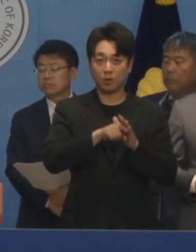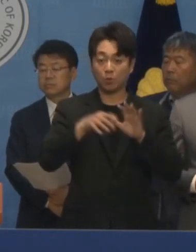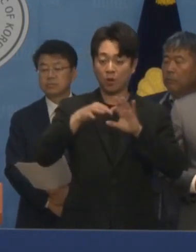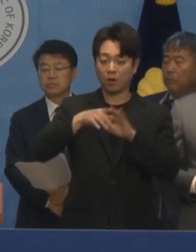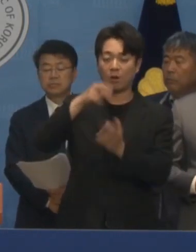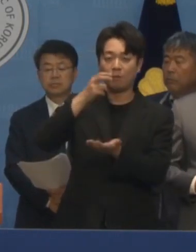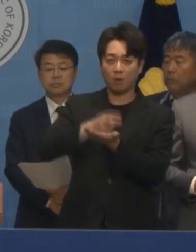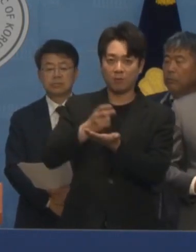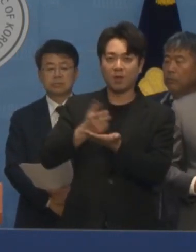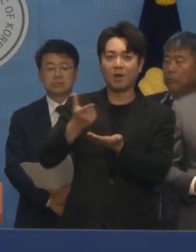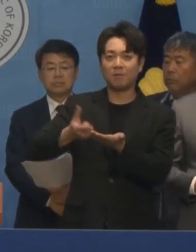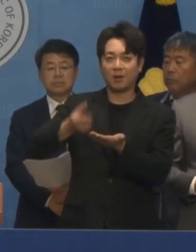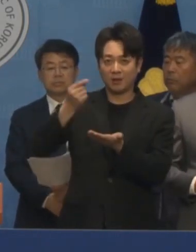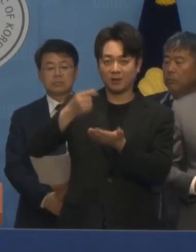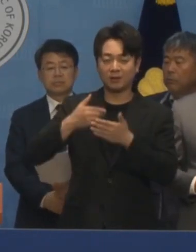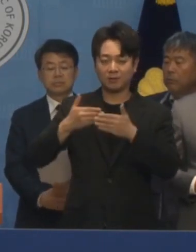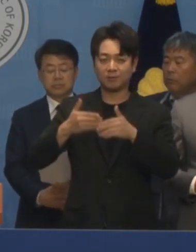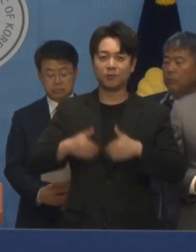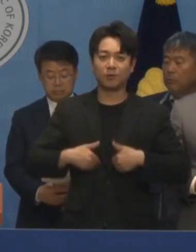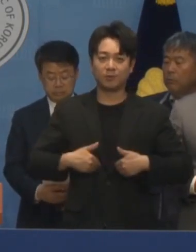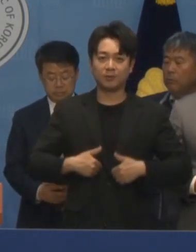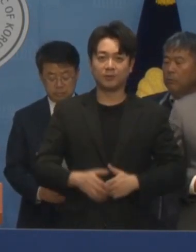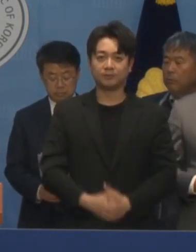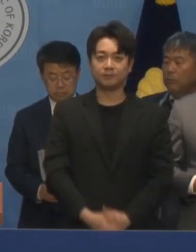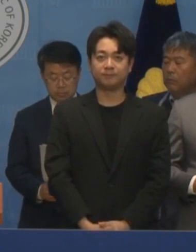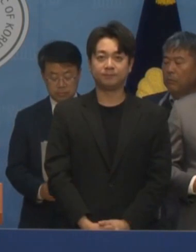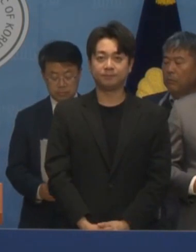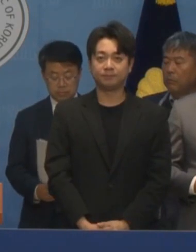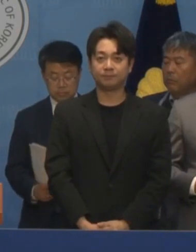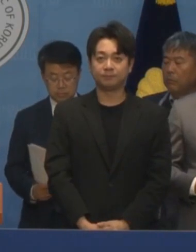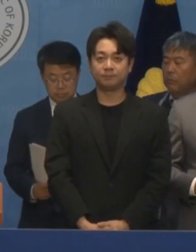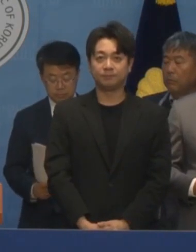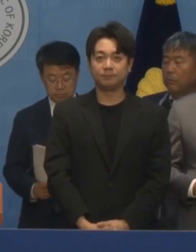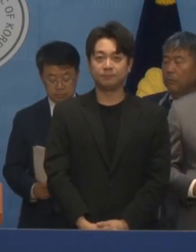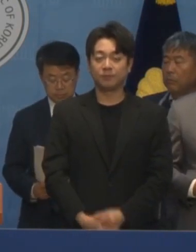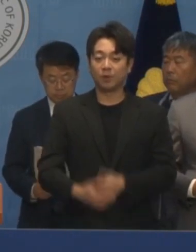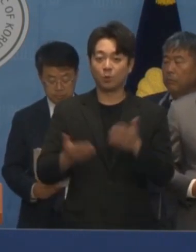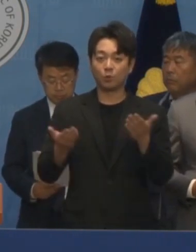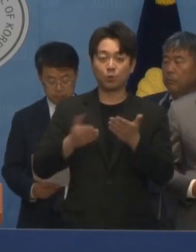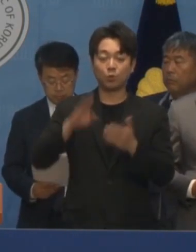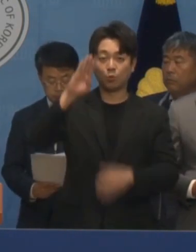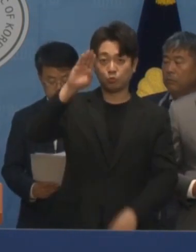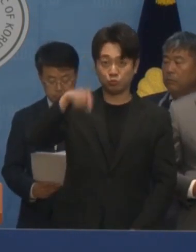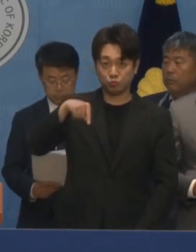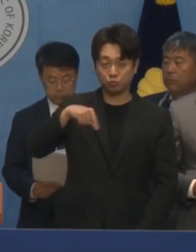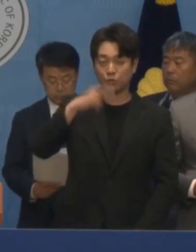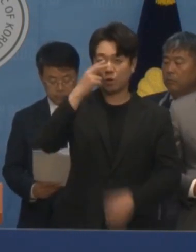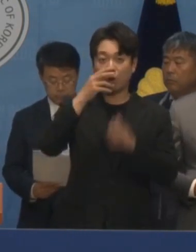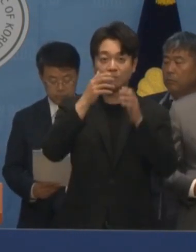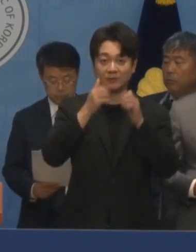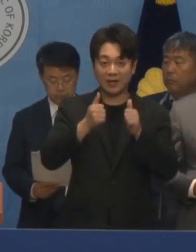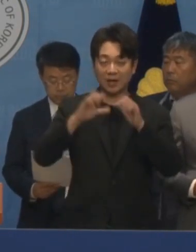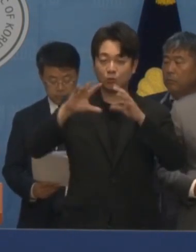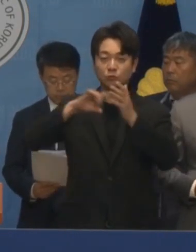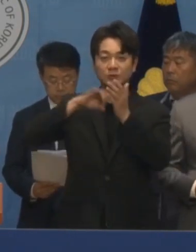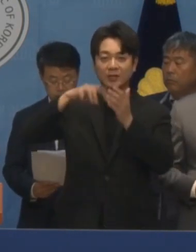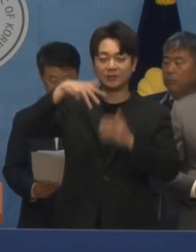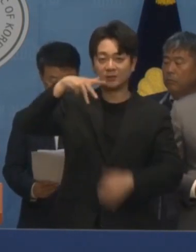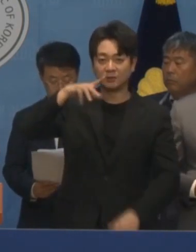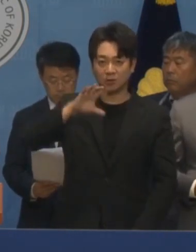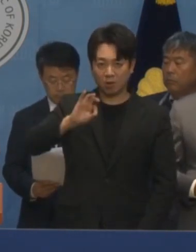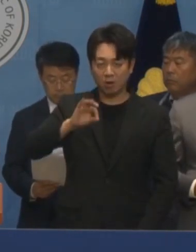하루빨리 반드시 필요합니다. 고용노동부, 검찰을 비롯한 국세청,